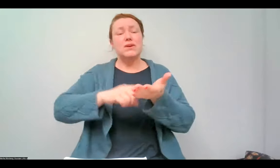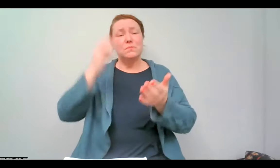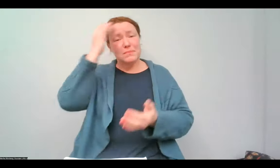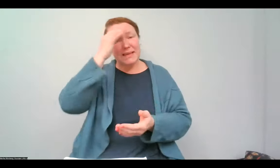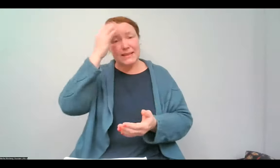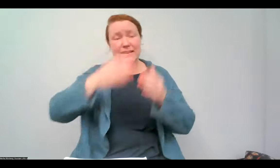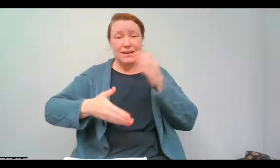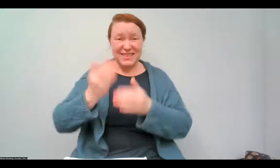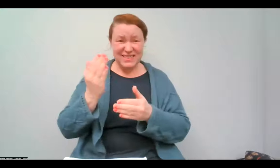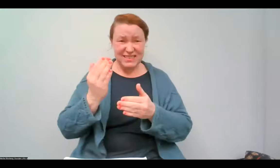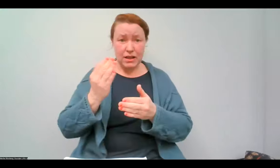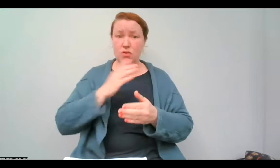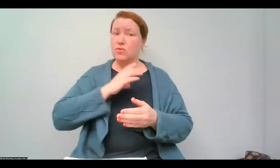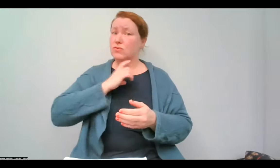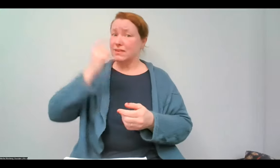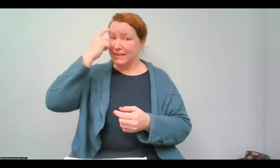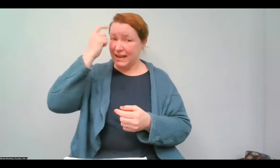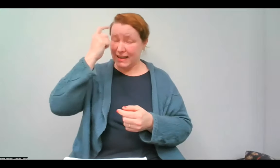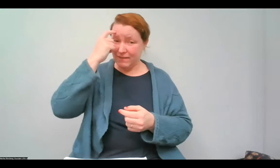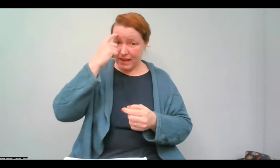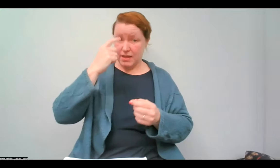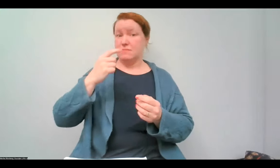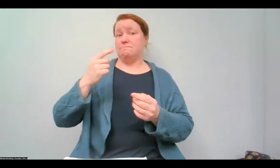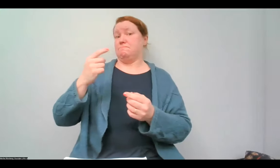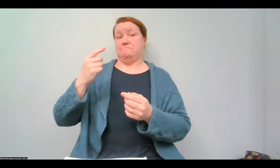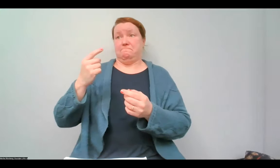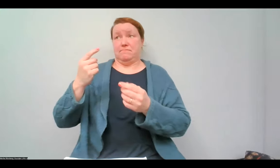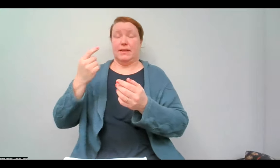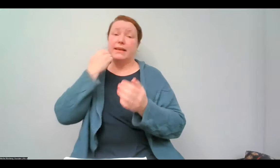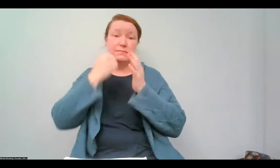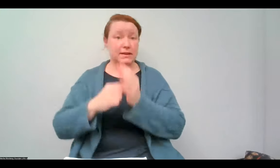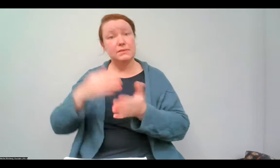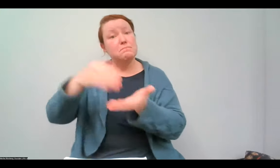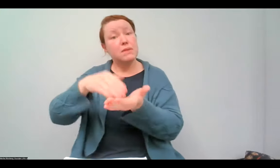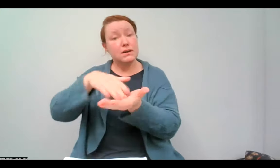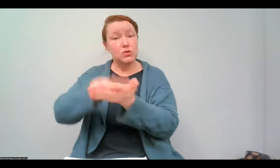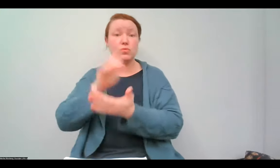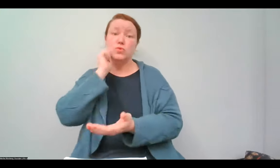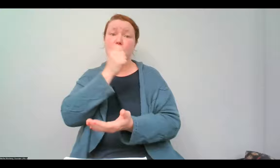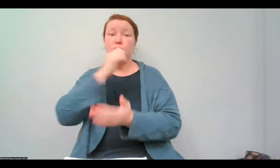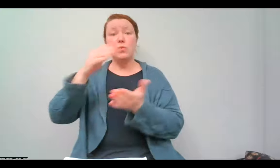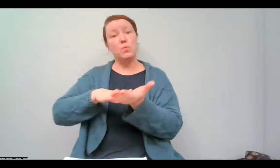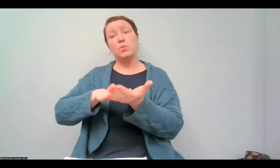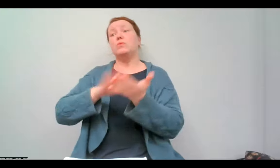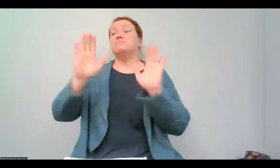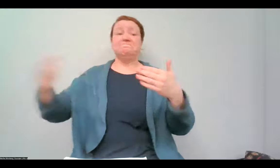näitä nousseita kustannuksia. Niin ollaan mietitty ratkaisuja, että